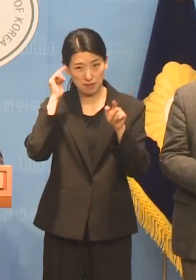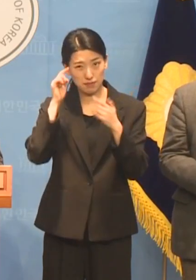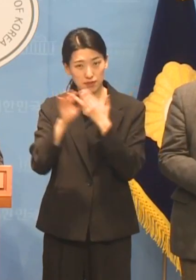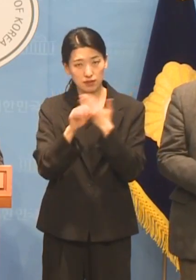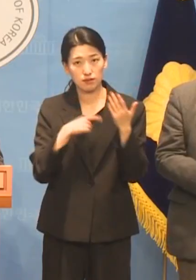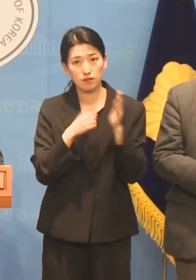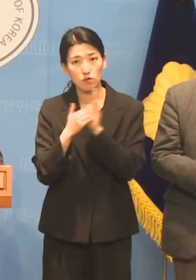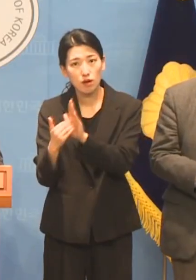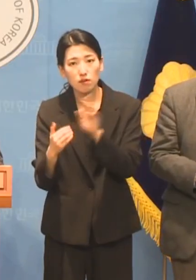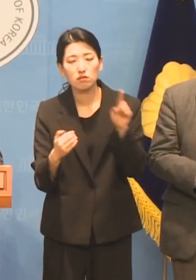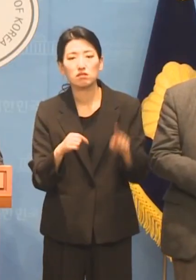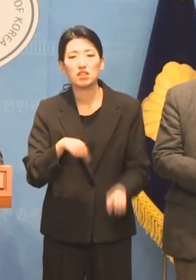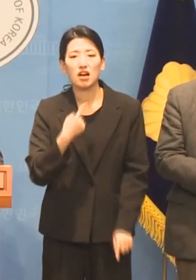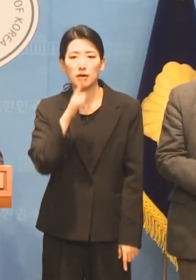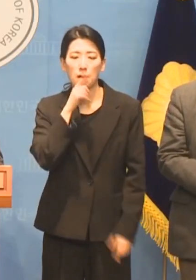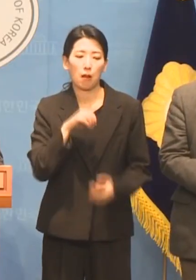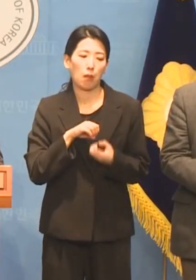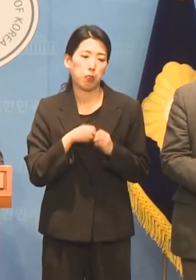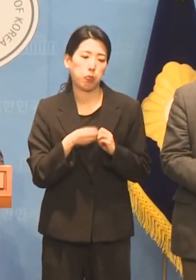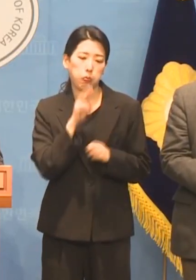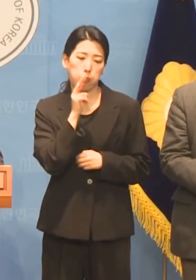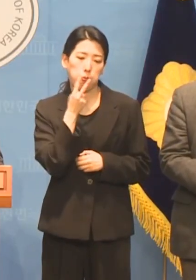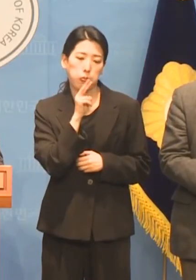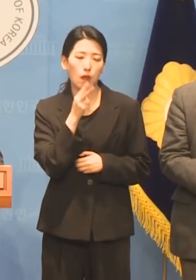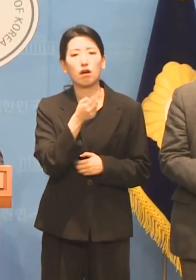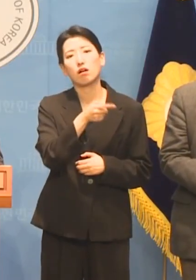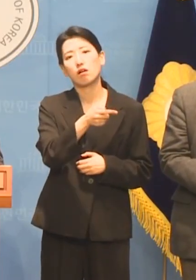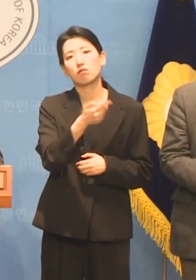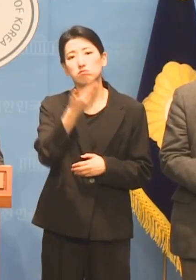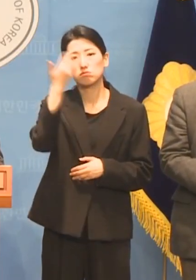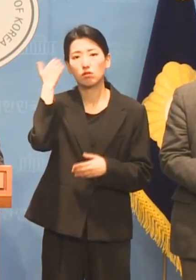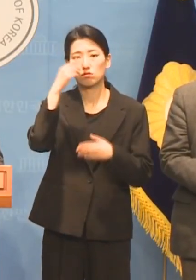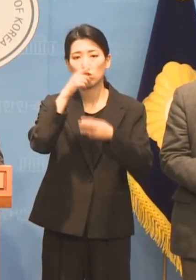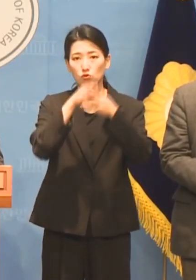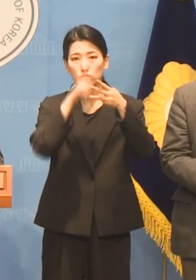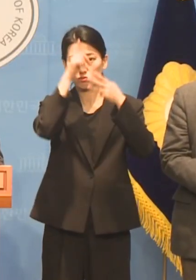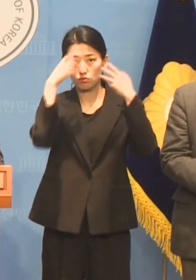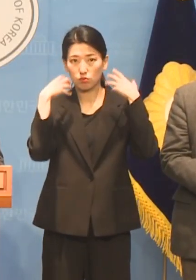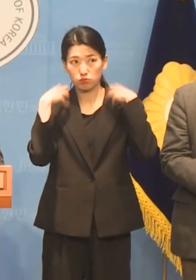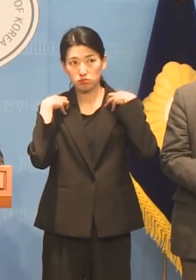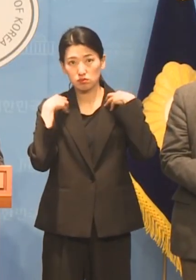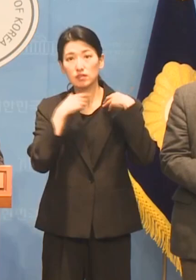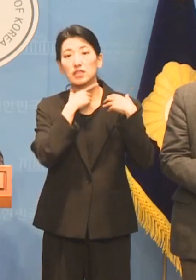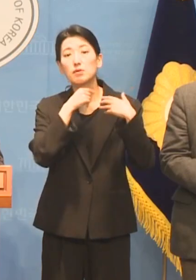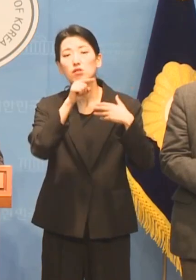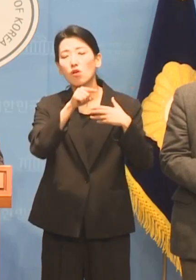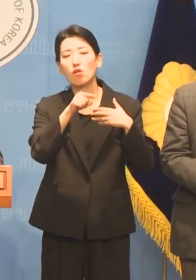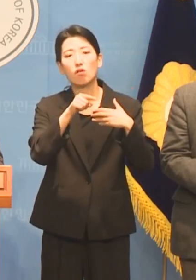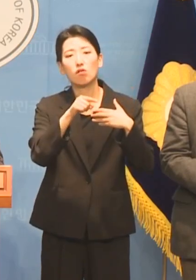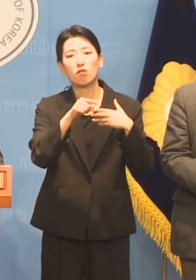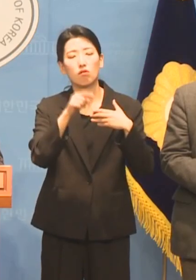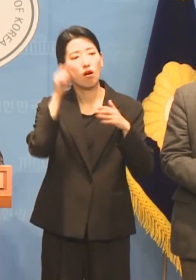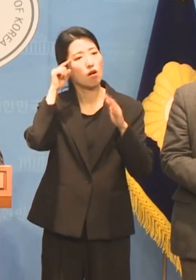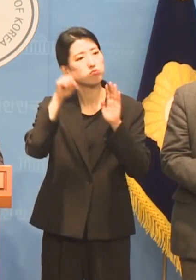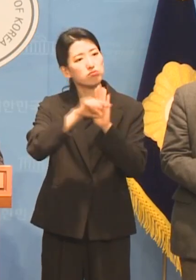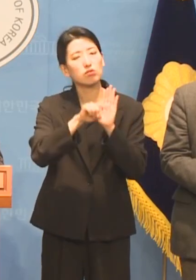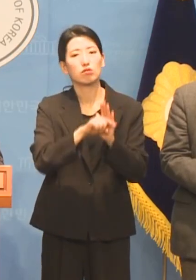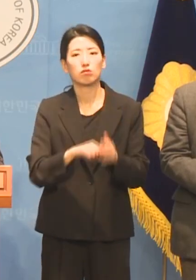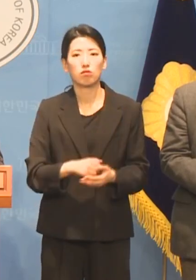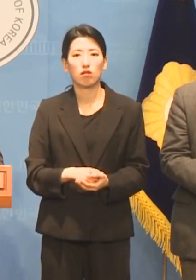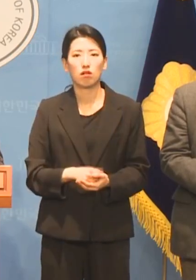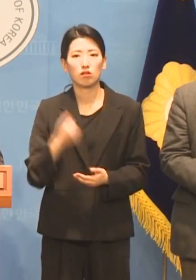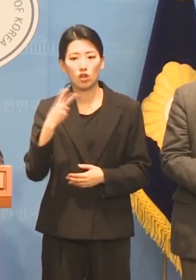모순이고 현 정부 종래 입장을 부정하는 것이며 자본시장 1,500만 참여자의